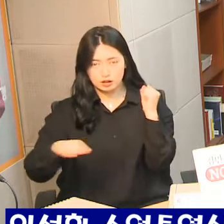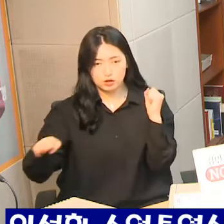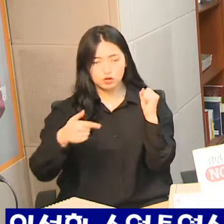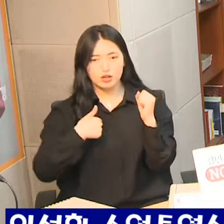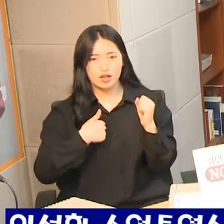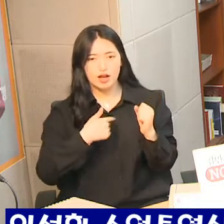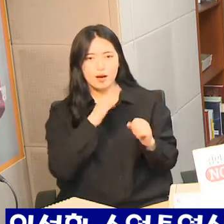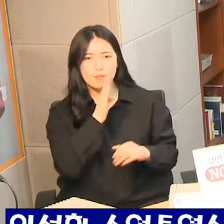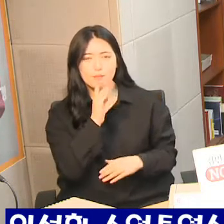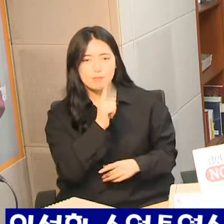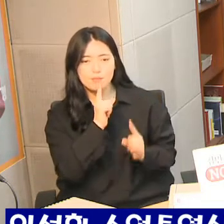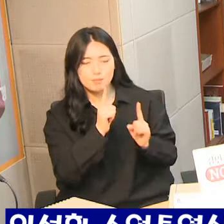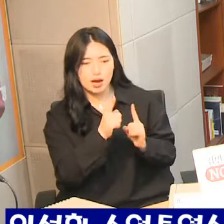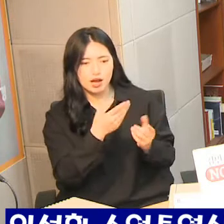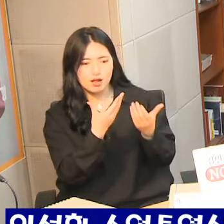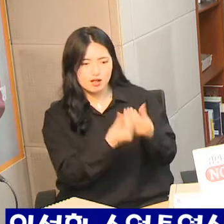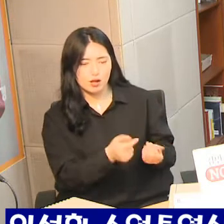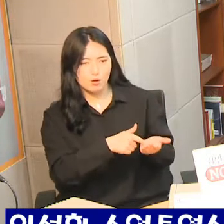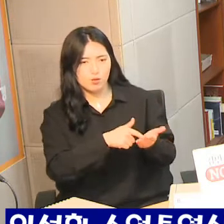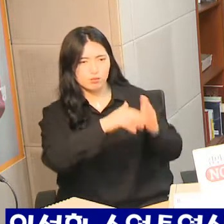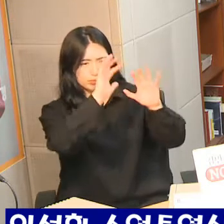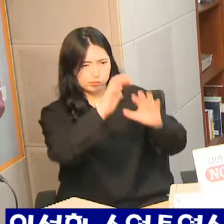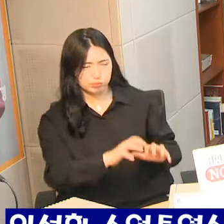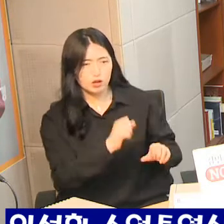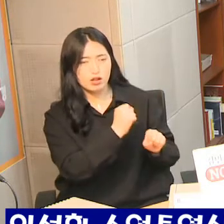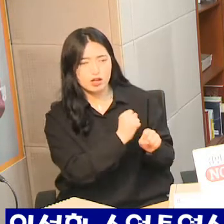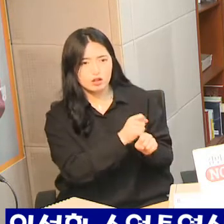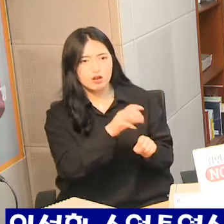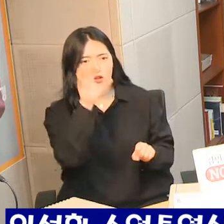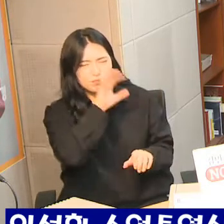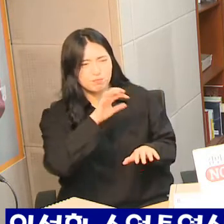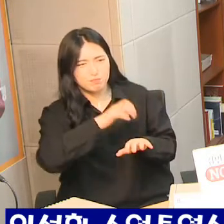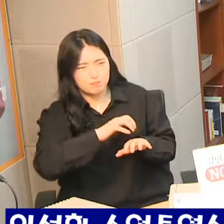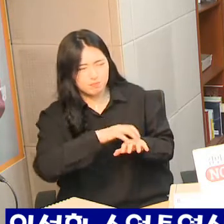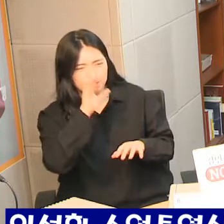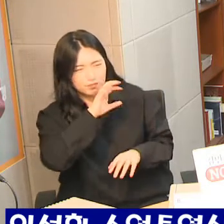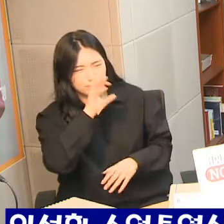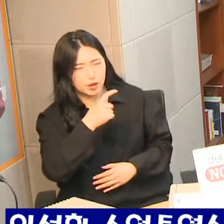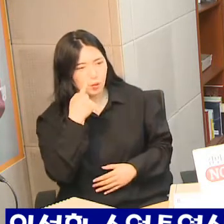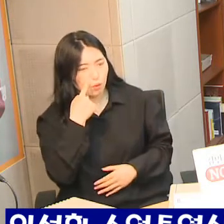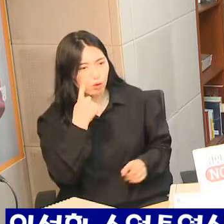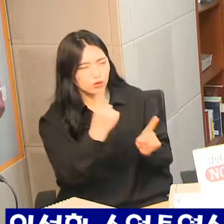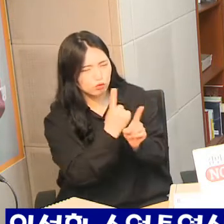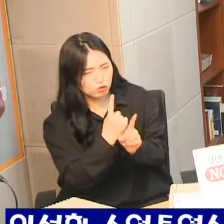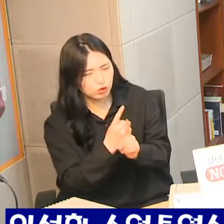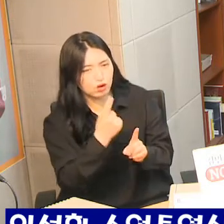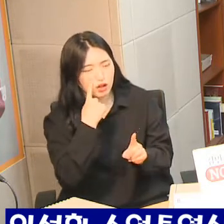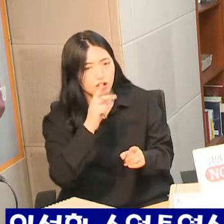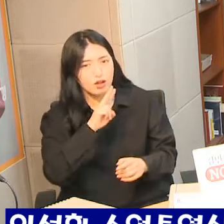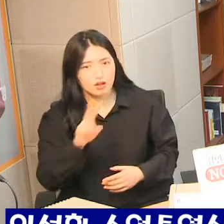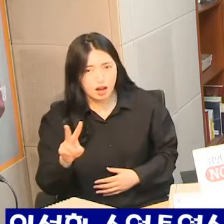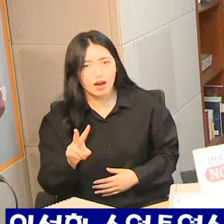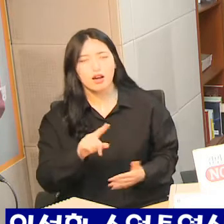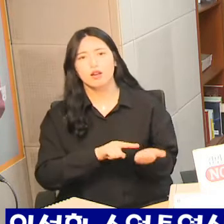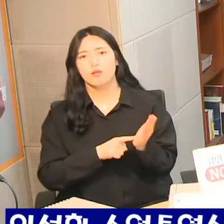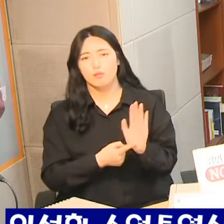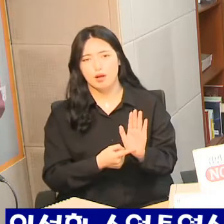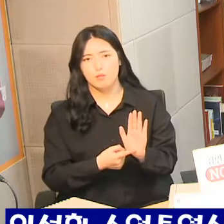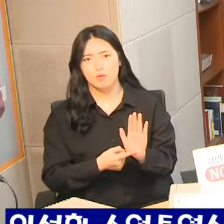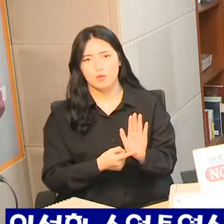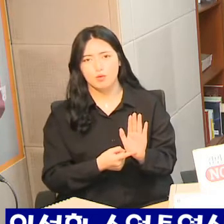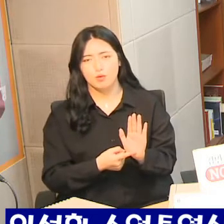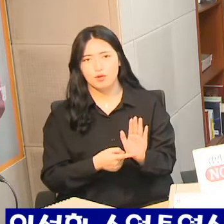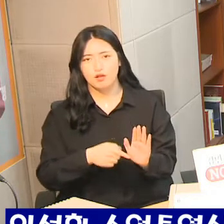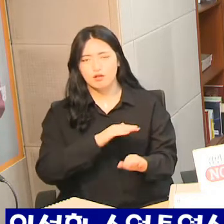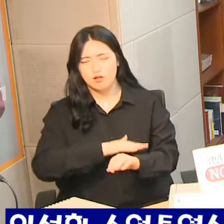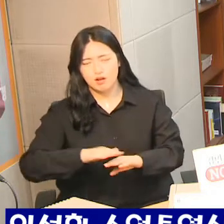적용을 해서 연습을 수없이 하면서 고치고 해야 발표가 완성도가 높아집니다. 아, 요즘에 삶의, 진짜 요즘에는